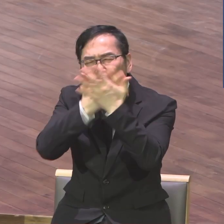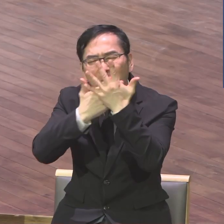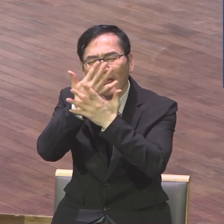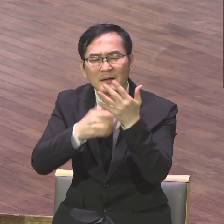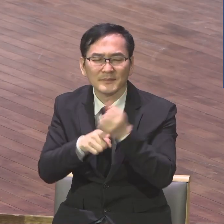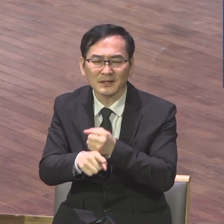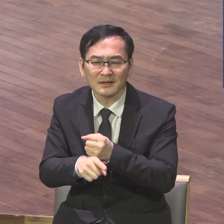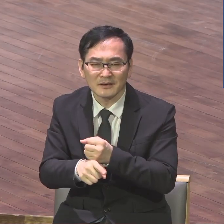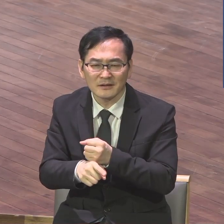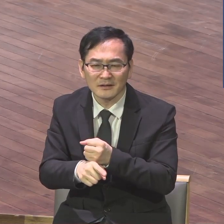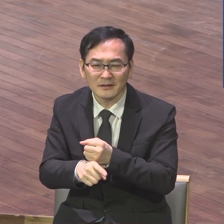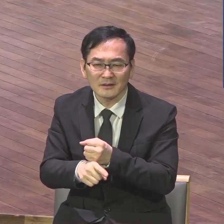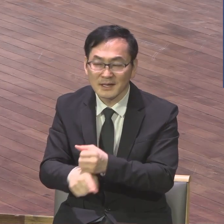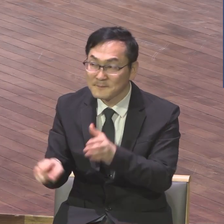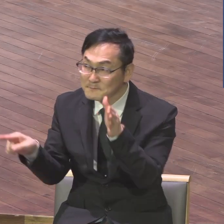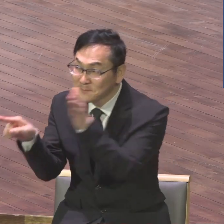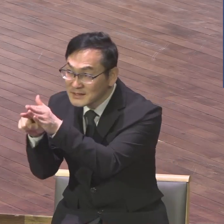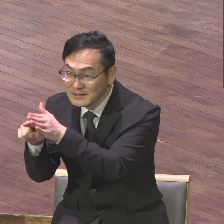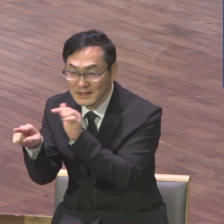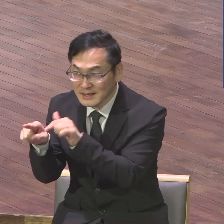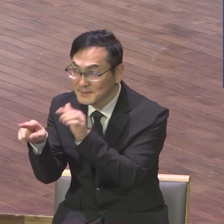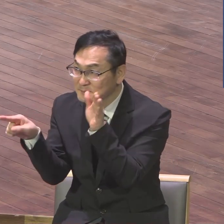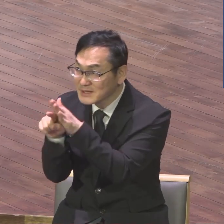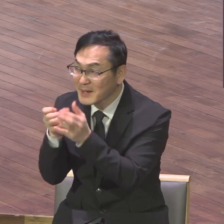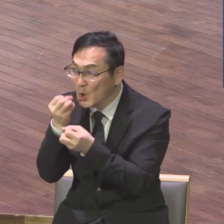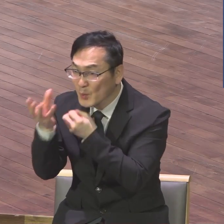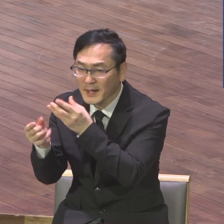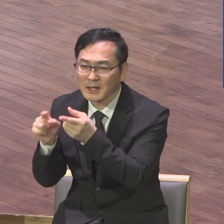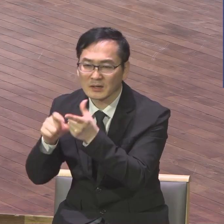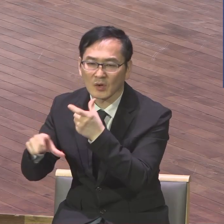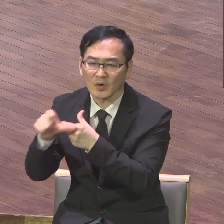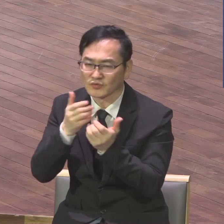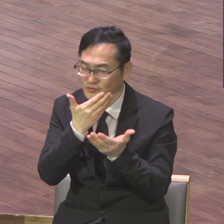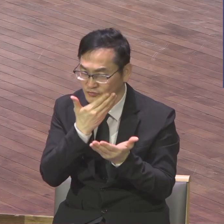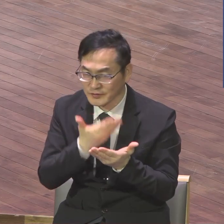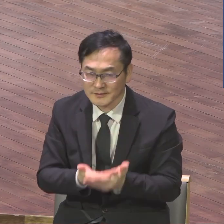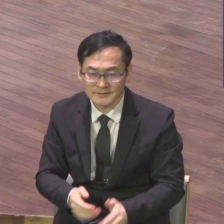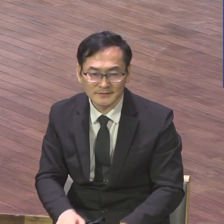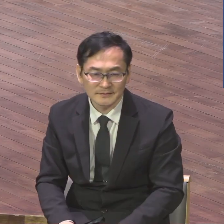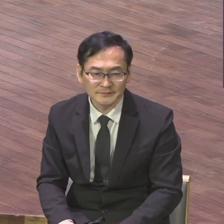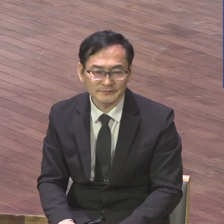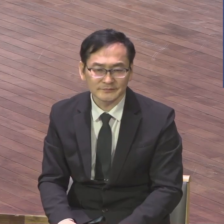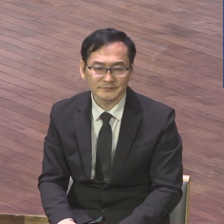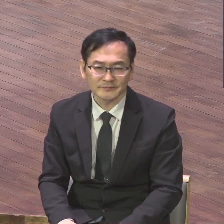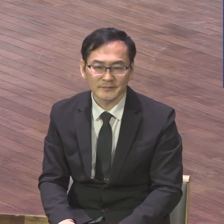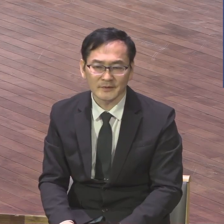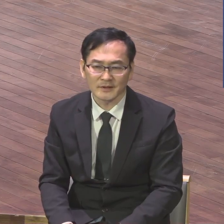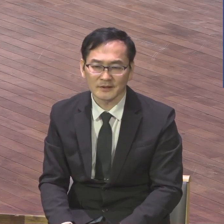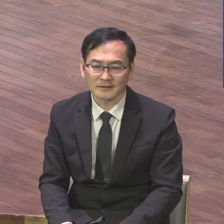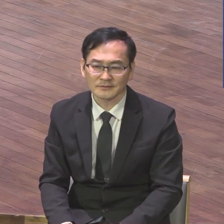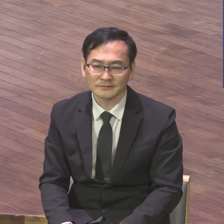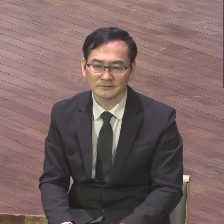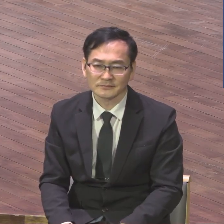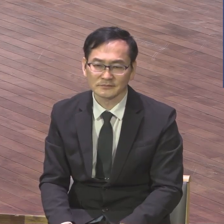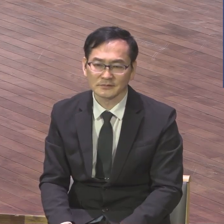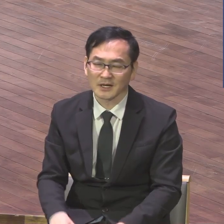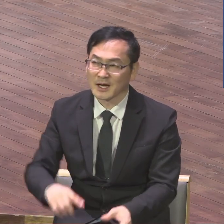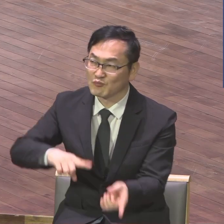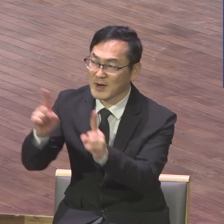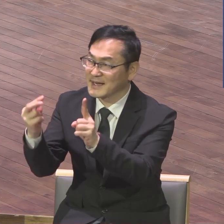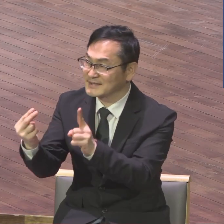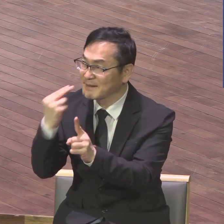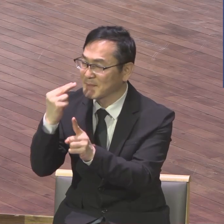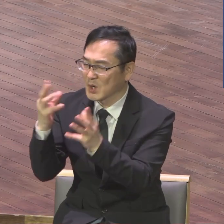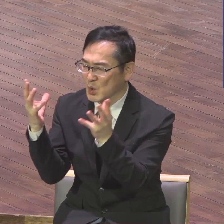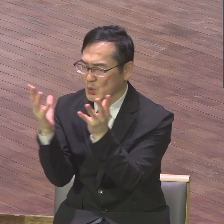아니라 믿는다라는 분명한 확신을 가지고 내게 임한 부활 생명을 온전히 맛보고 누리는 증거